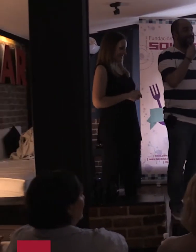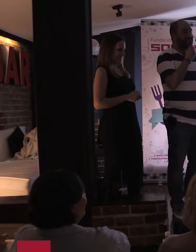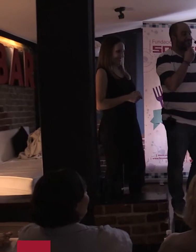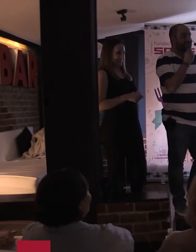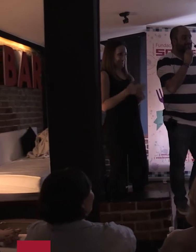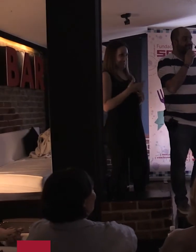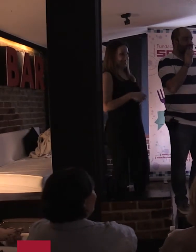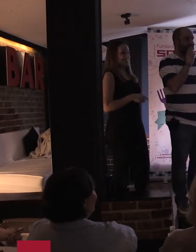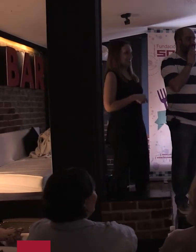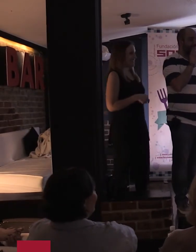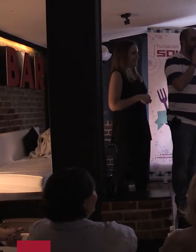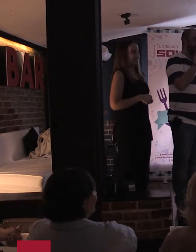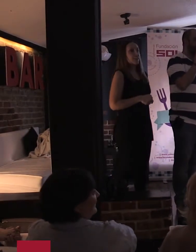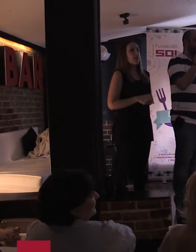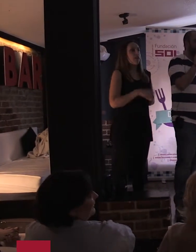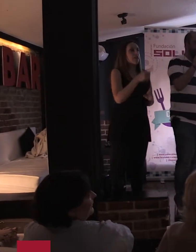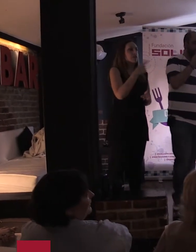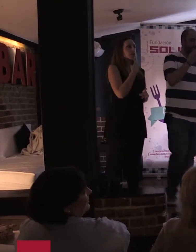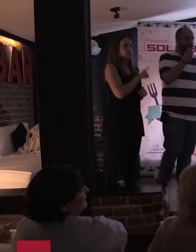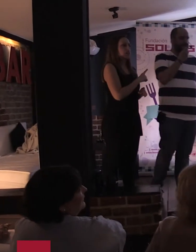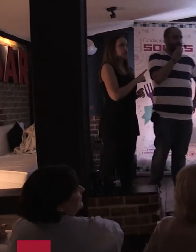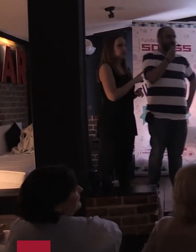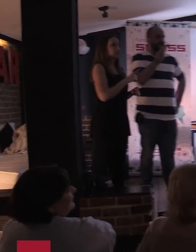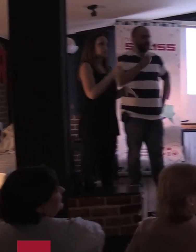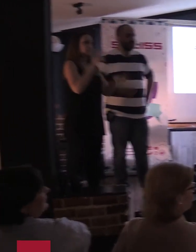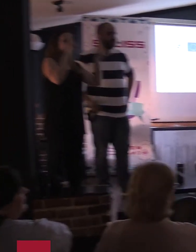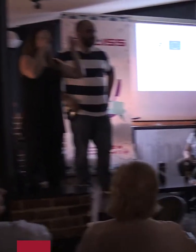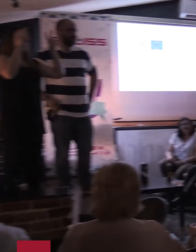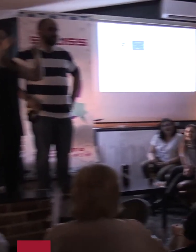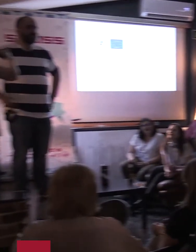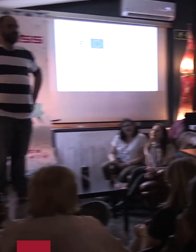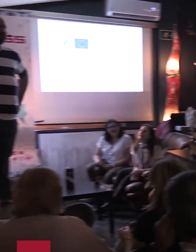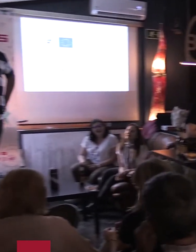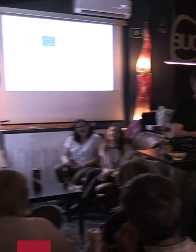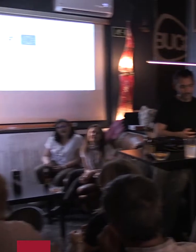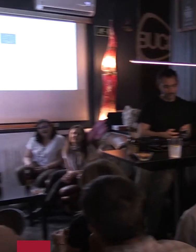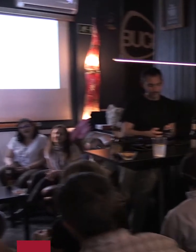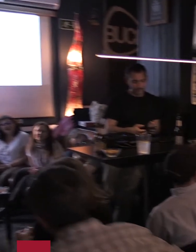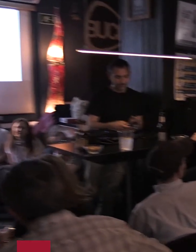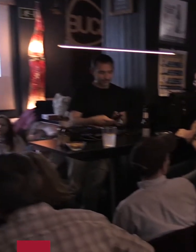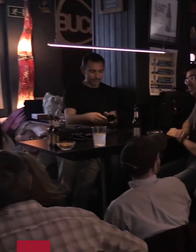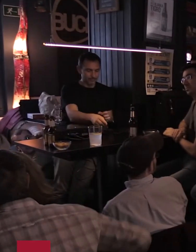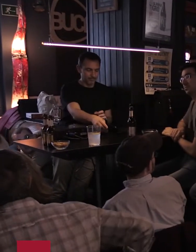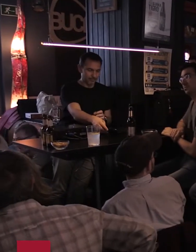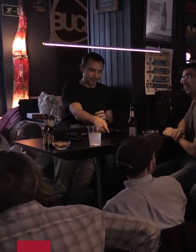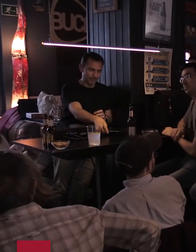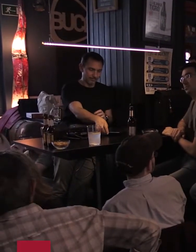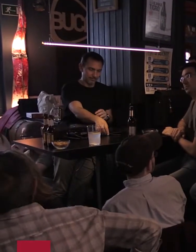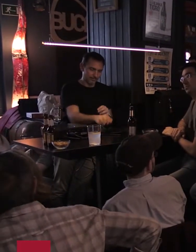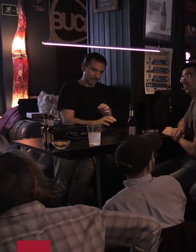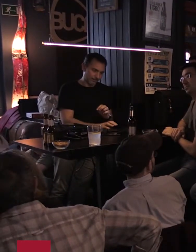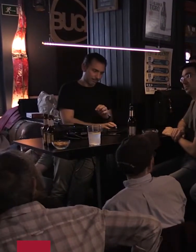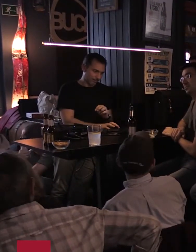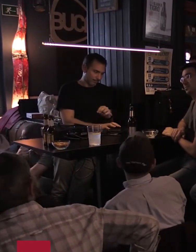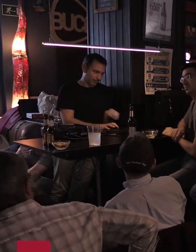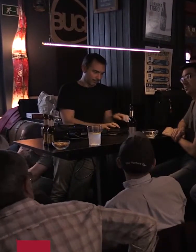Sí. Hablaba del tema del magnetismo y sí, de que sois capaces de diferenciar el cuando,